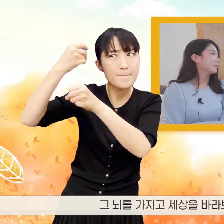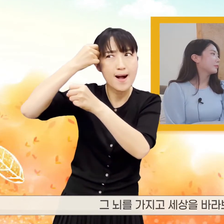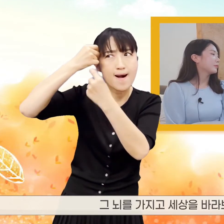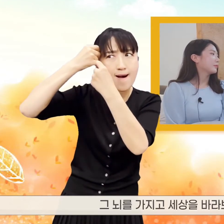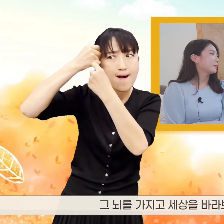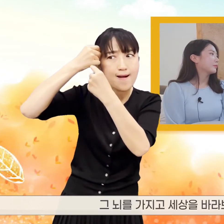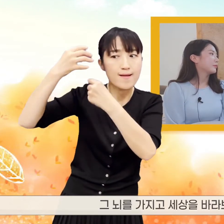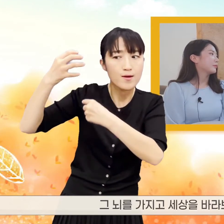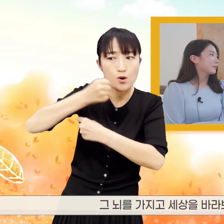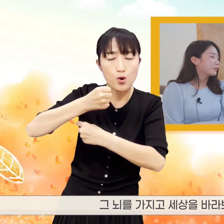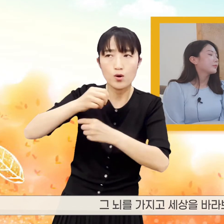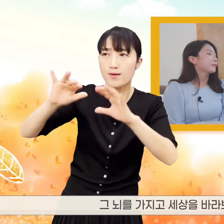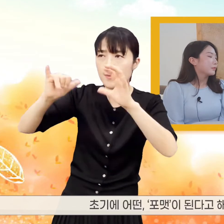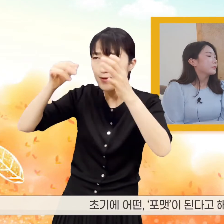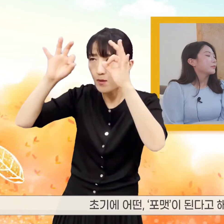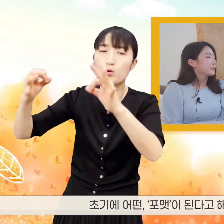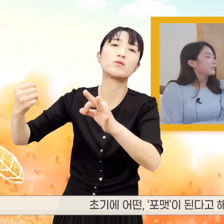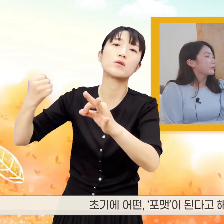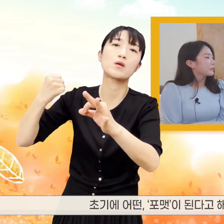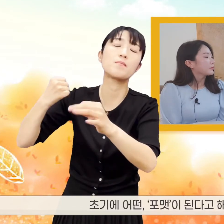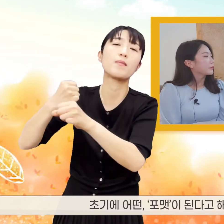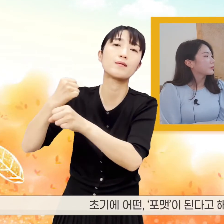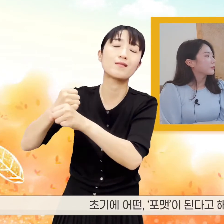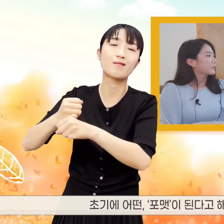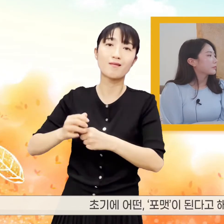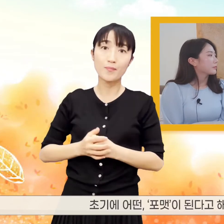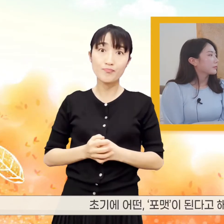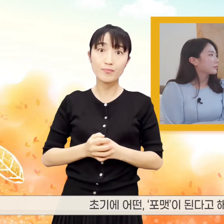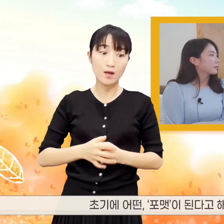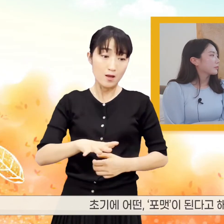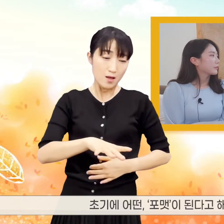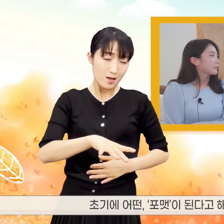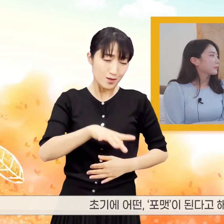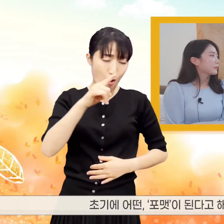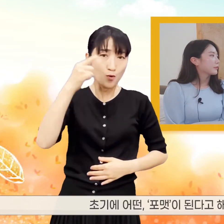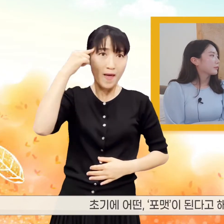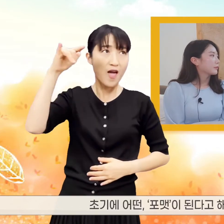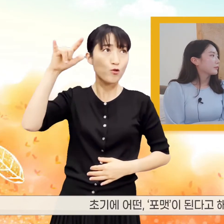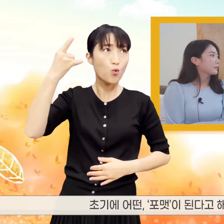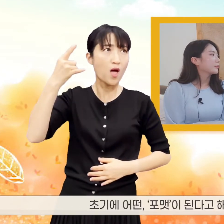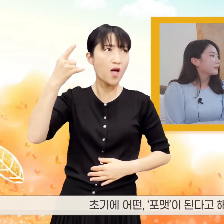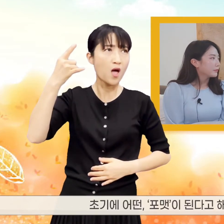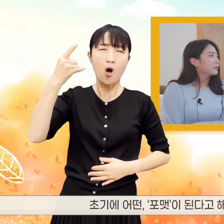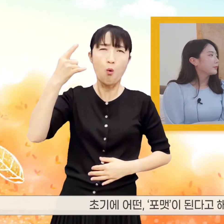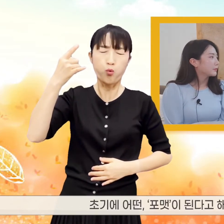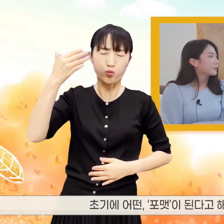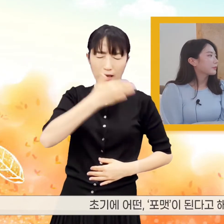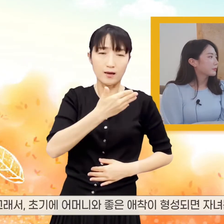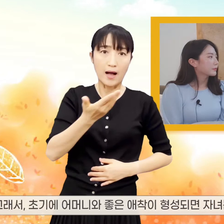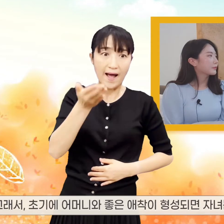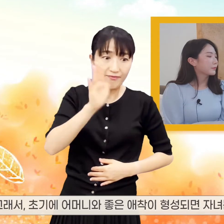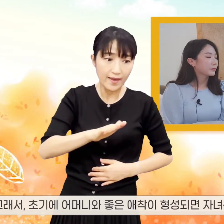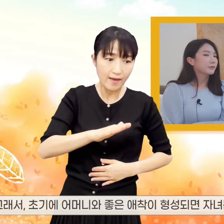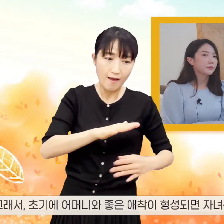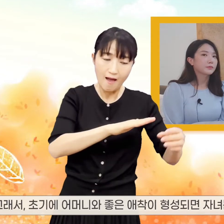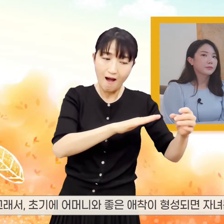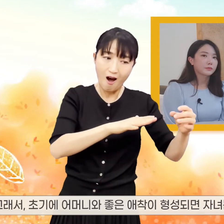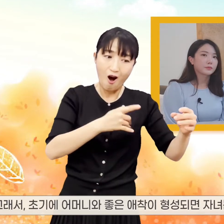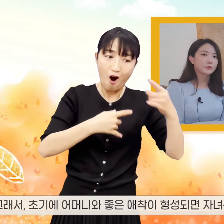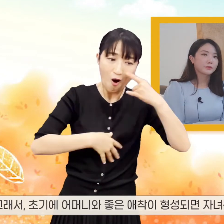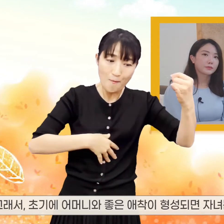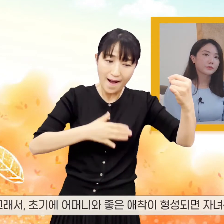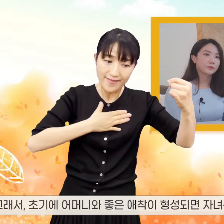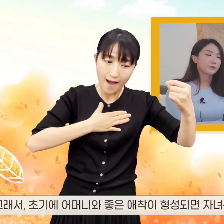가지고 세상을 바라보게 돼요. 그러니까 초기에 어떤 그 포맷이 이렇게 된다고 얘기를 할까요? 그래서 이